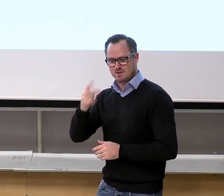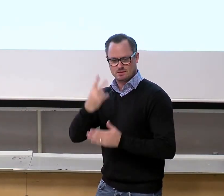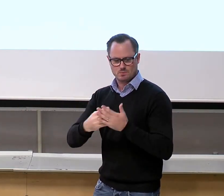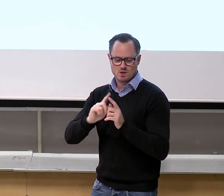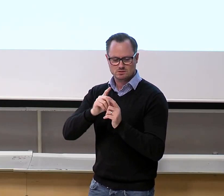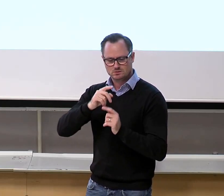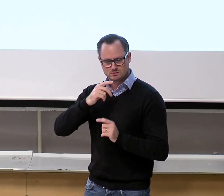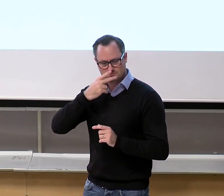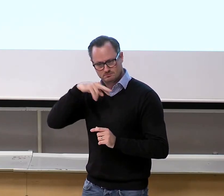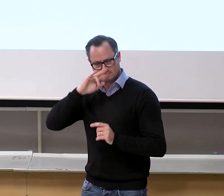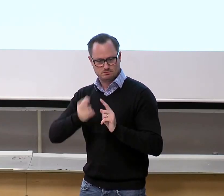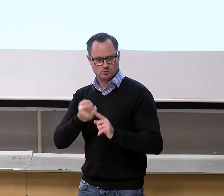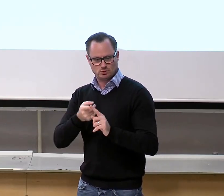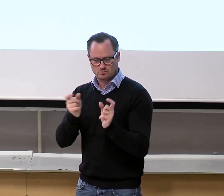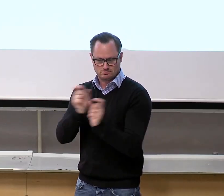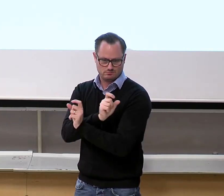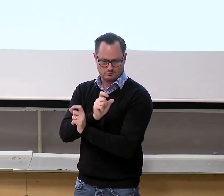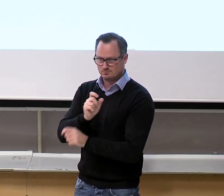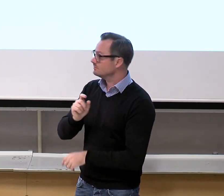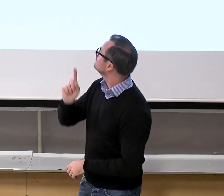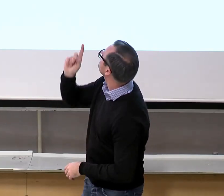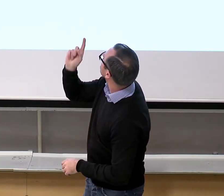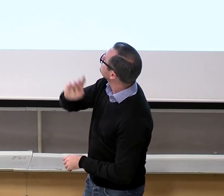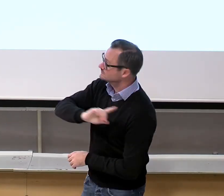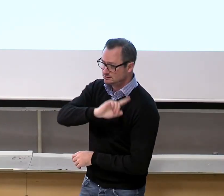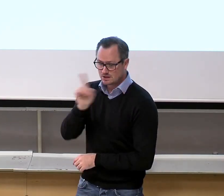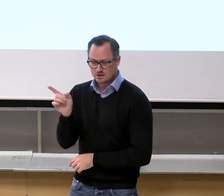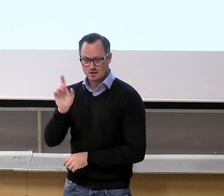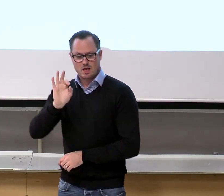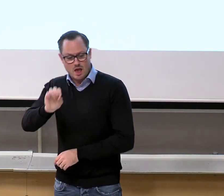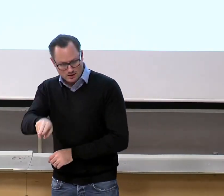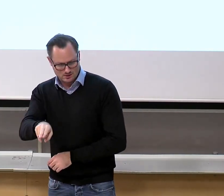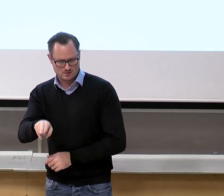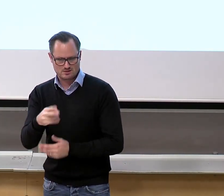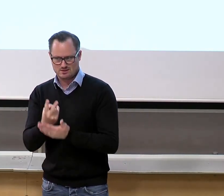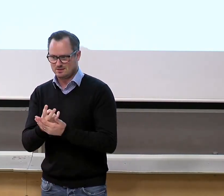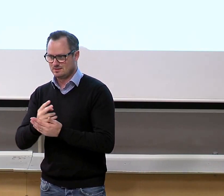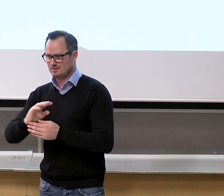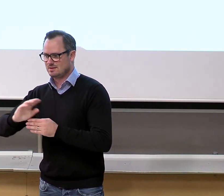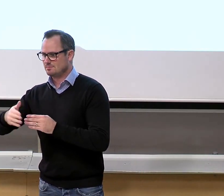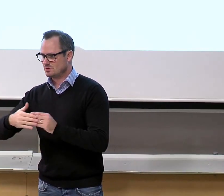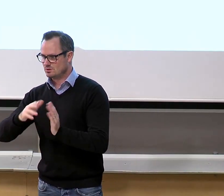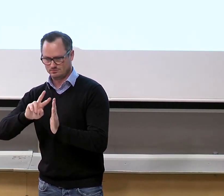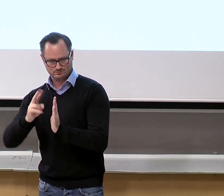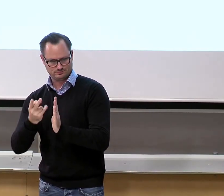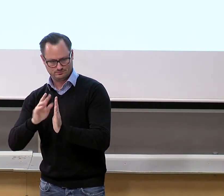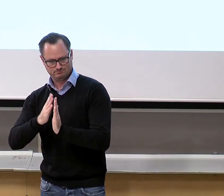Men sen kan det hända att en andraspråksinlärare gör misstag och har den, inte den korrekta ordföljden utan som det